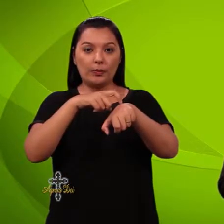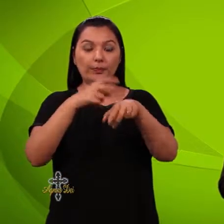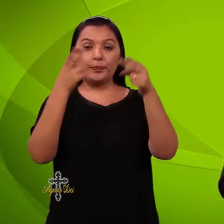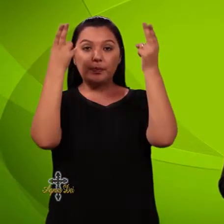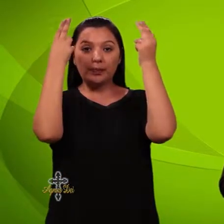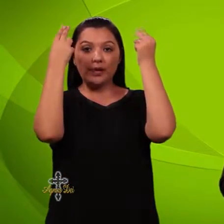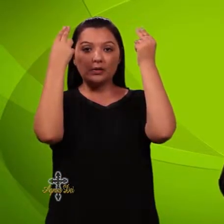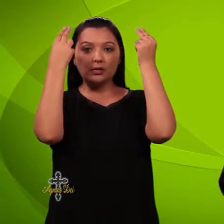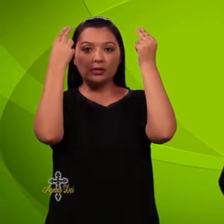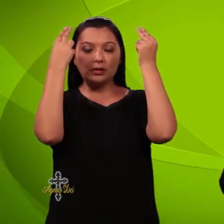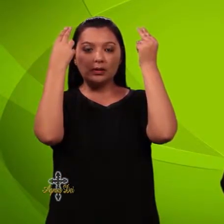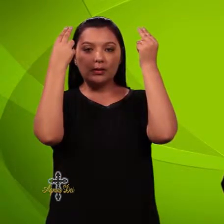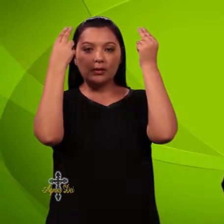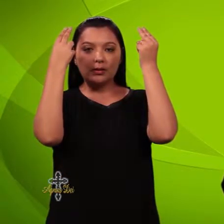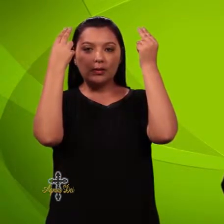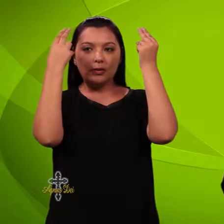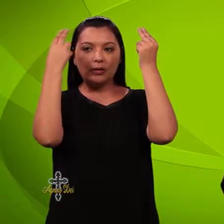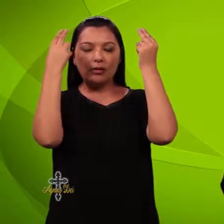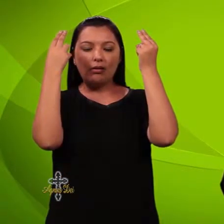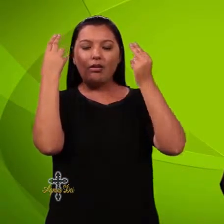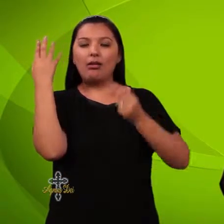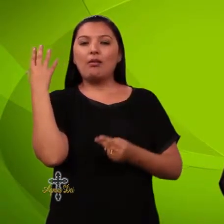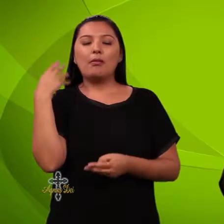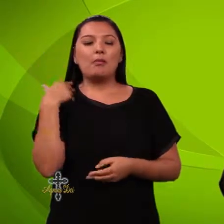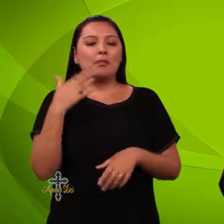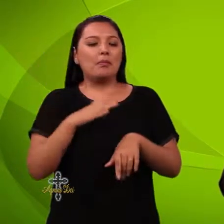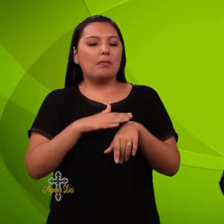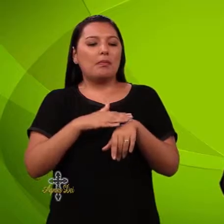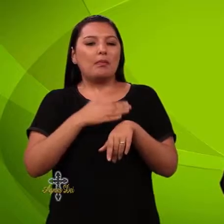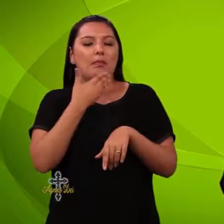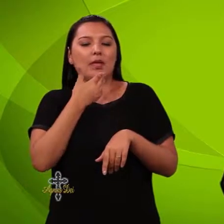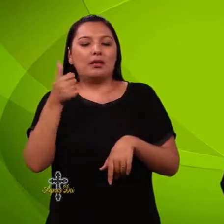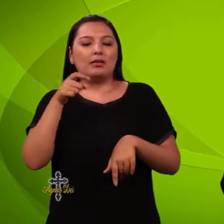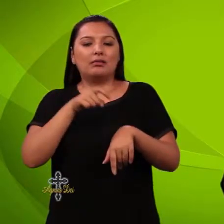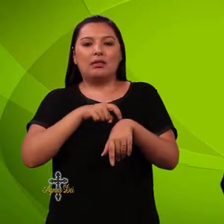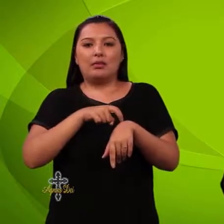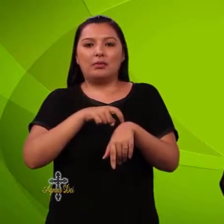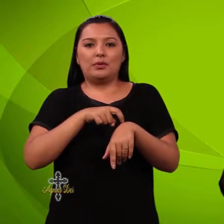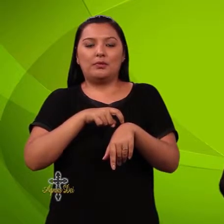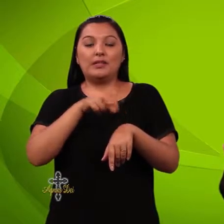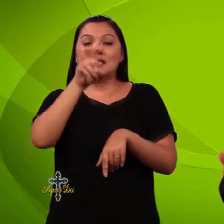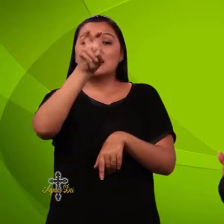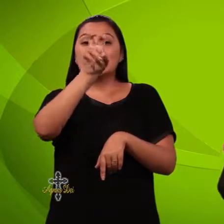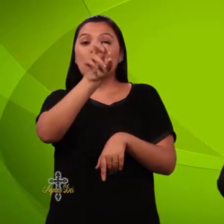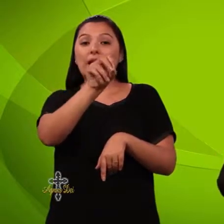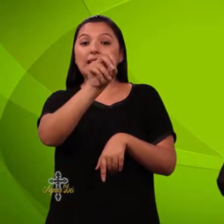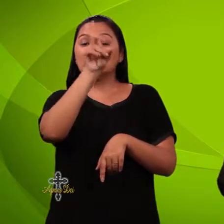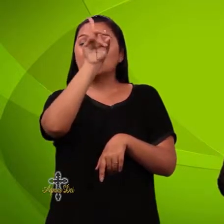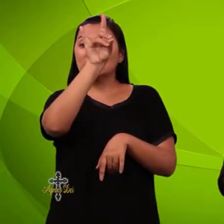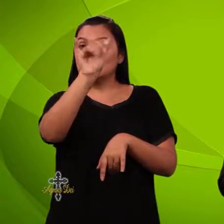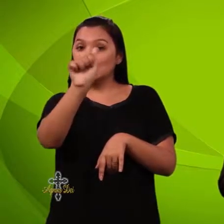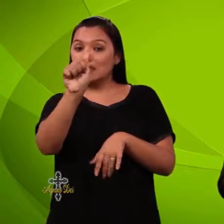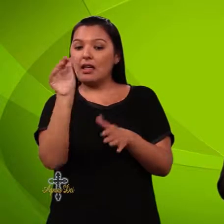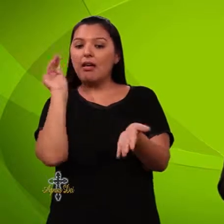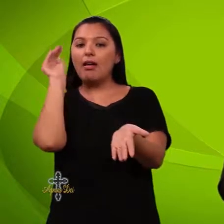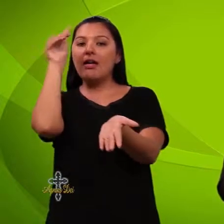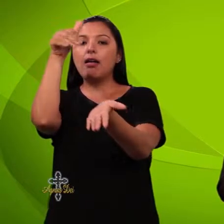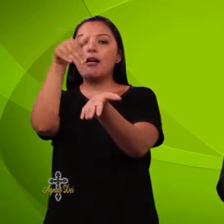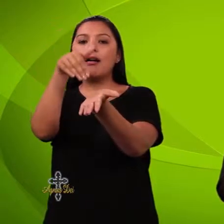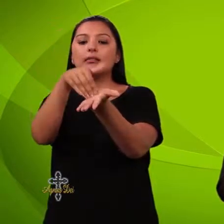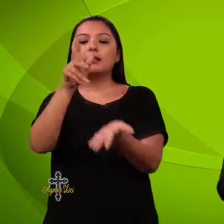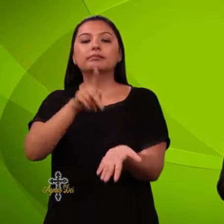a humanidade é chamada a corresponder a este chamado lindo, maravilhoso, sermos sinais do amor de